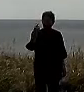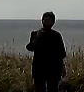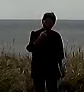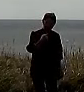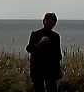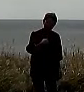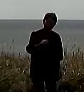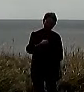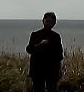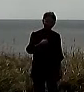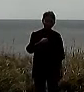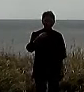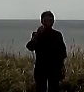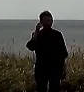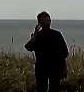私の思い出、